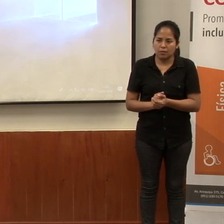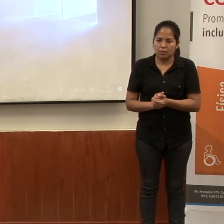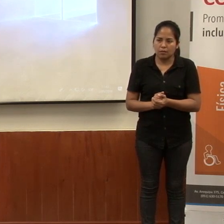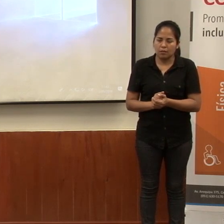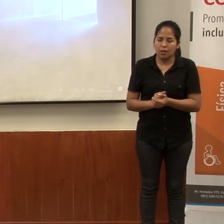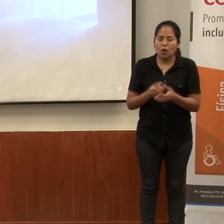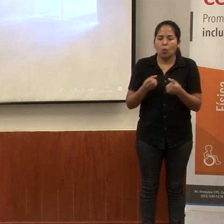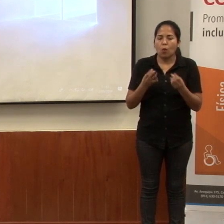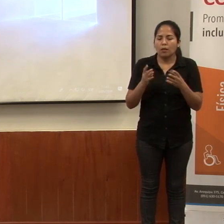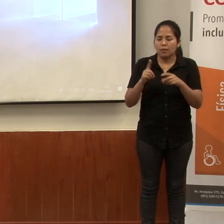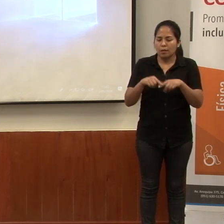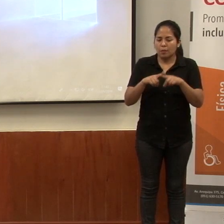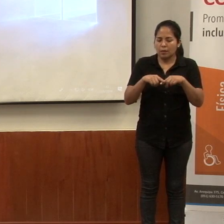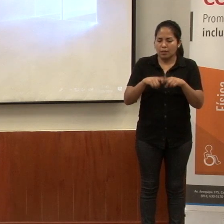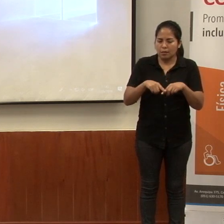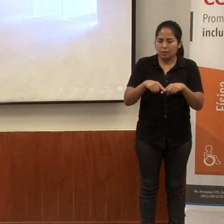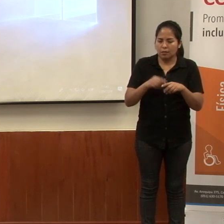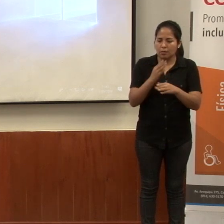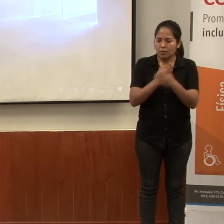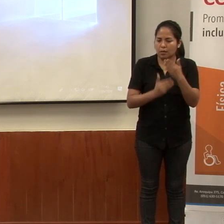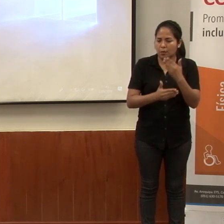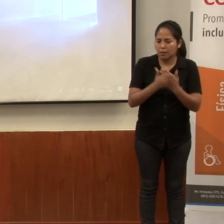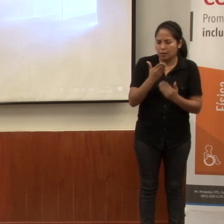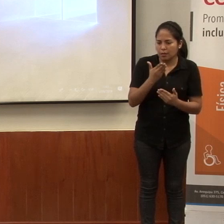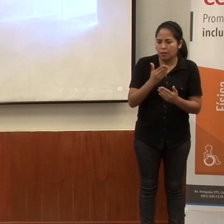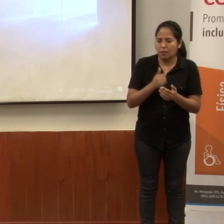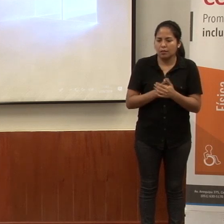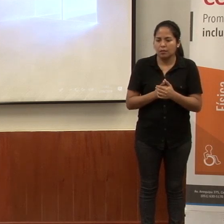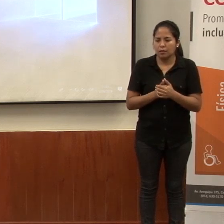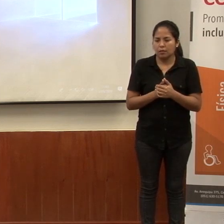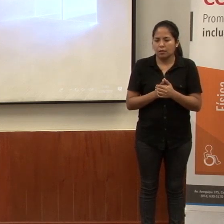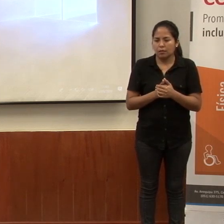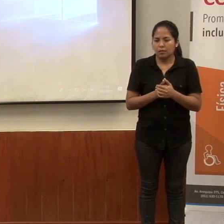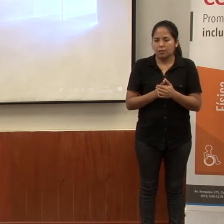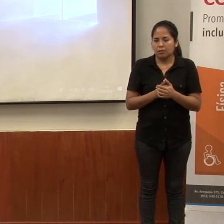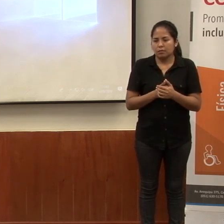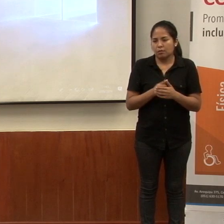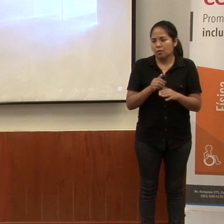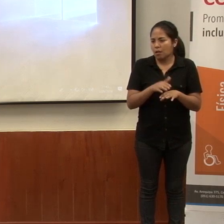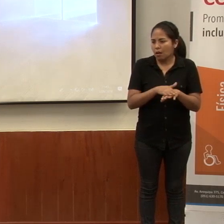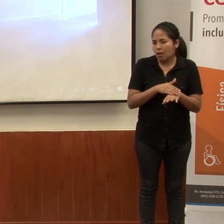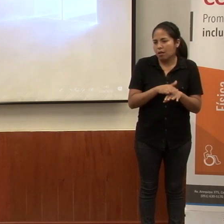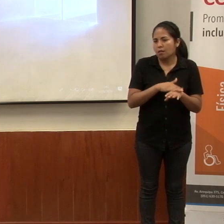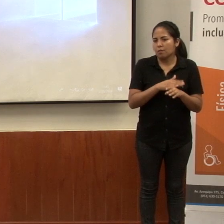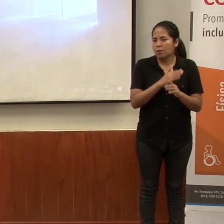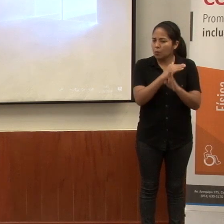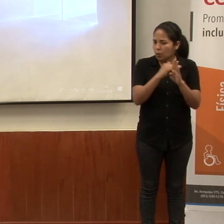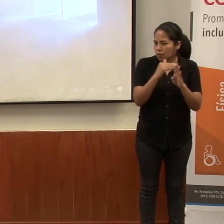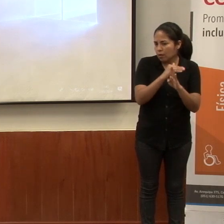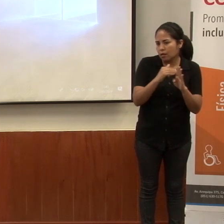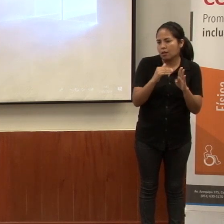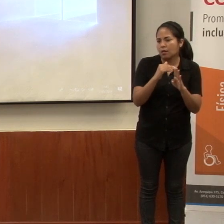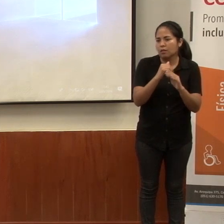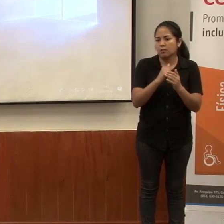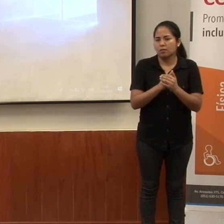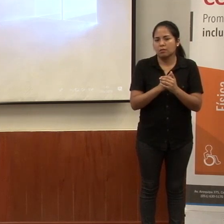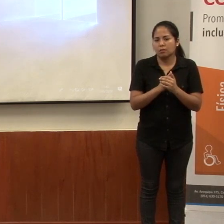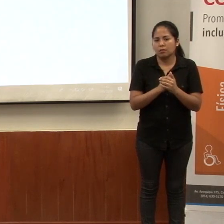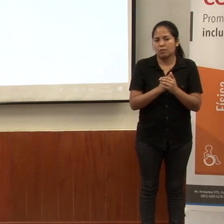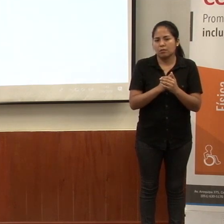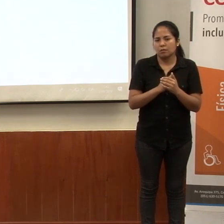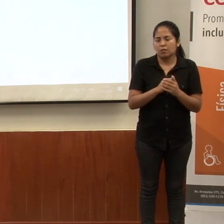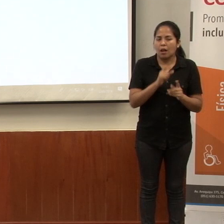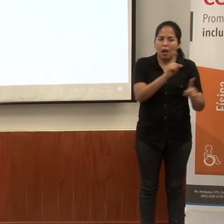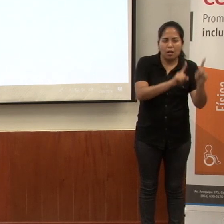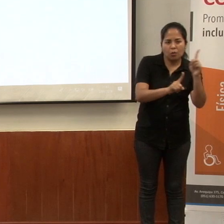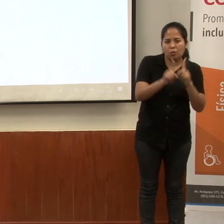califica en función a la dependencia de algo o de alguien. Ese es el tema. Entonces, todavía hay confusiones, hay